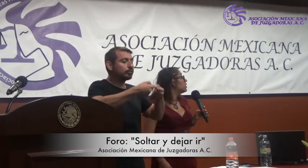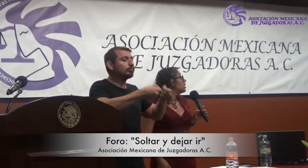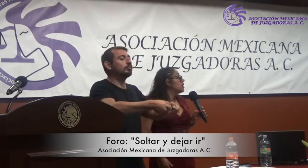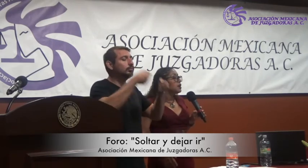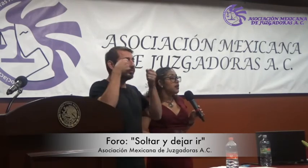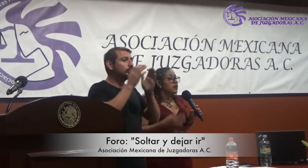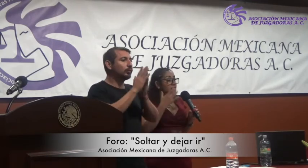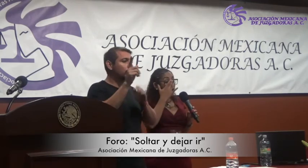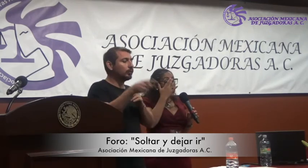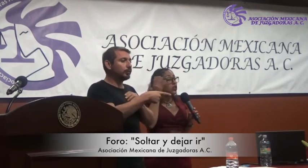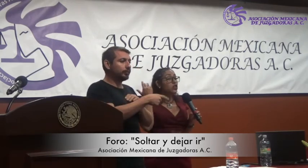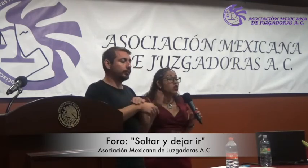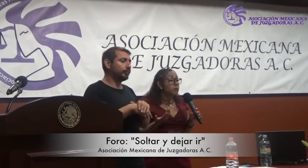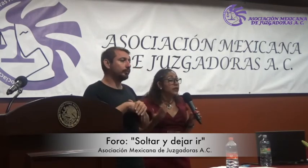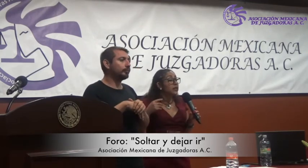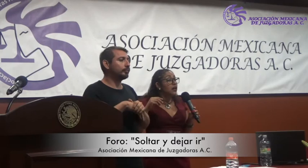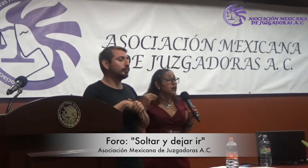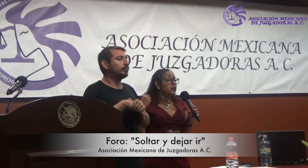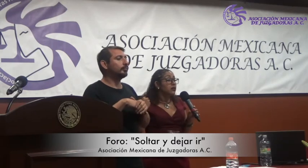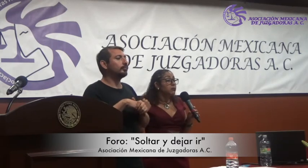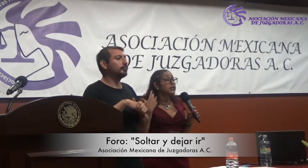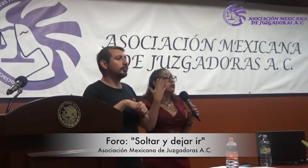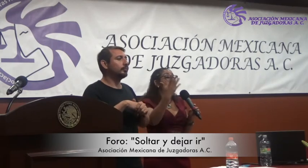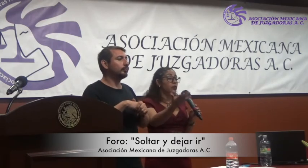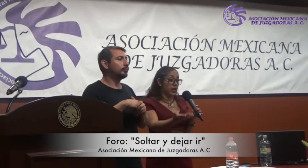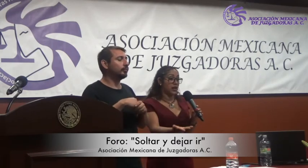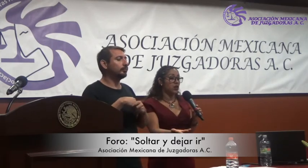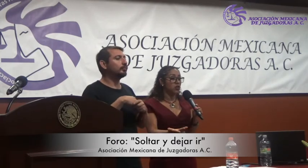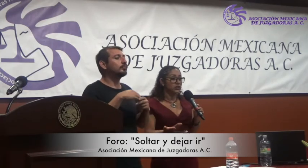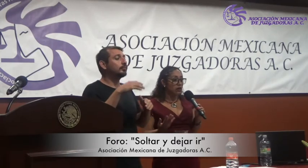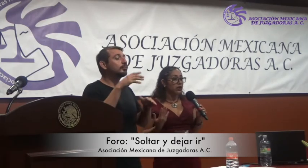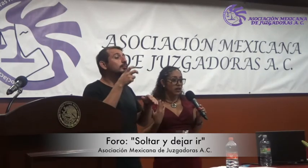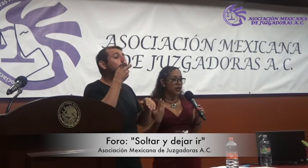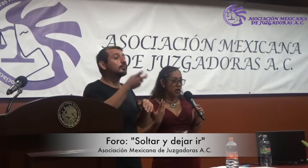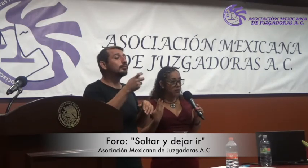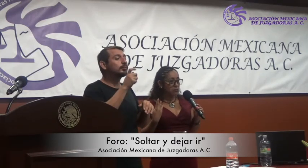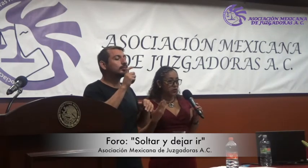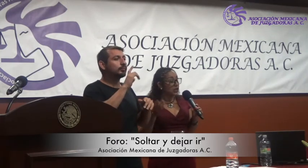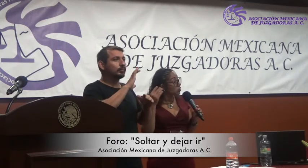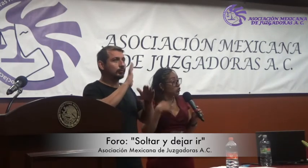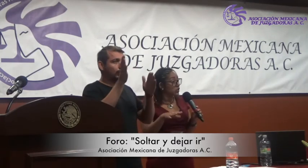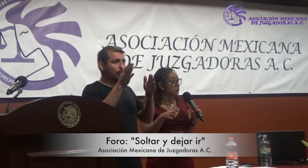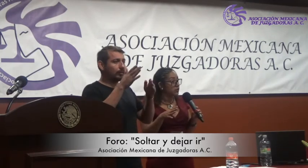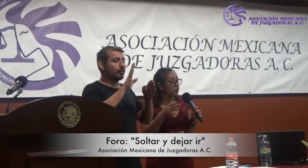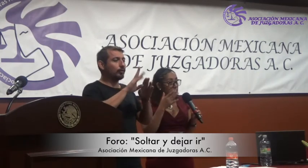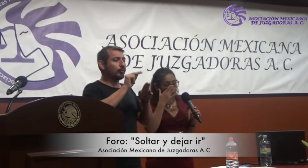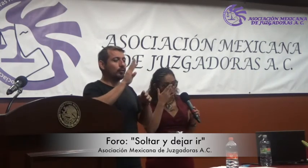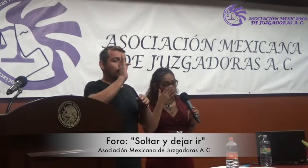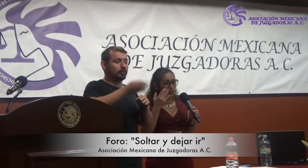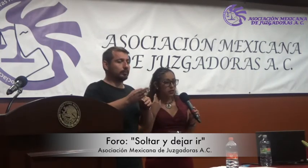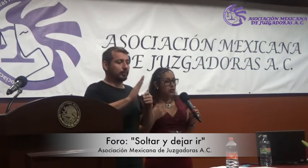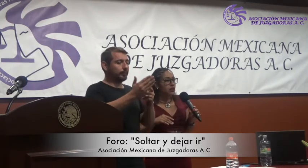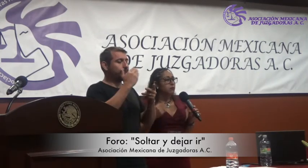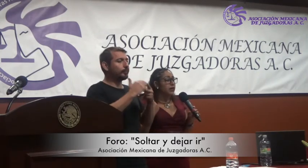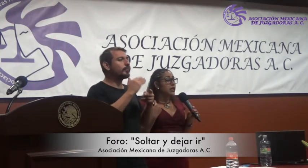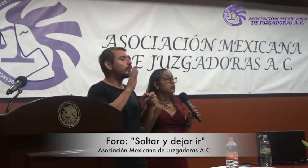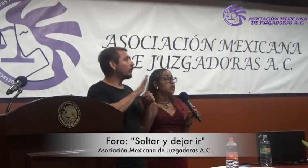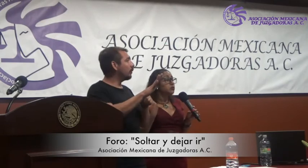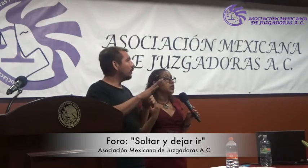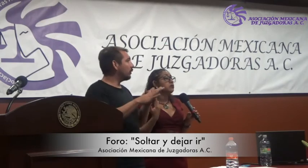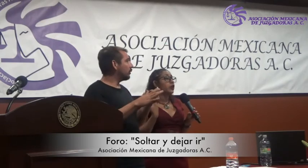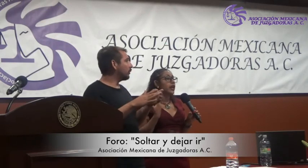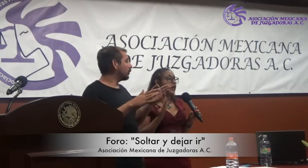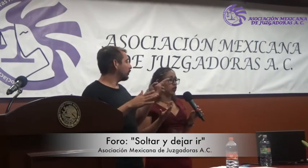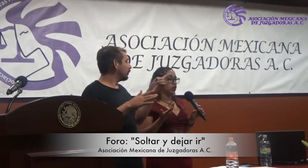resucita. Y cuando eso no pasa, pasamos por el enojo, ¿se acuerdan que ya vimos? Esto es un repaso rápido.